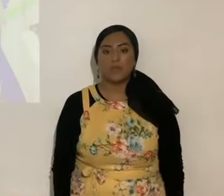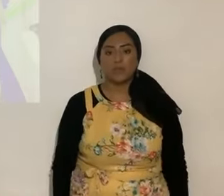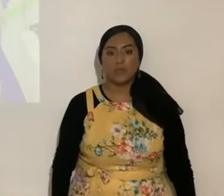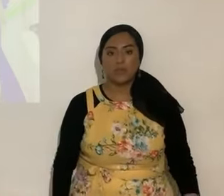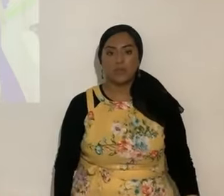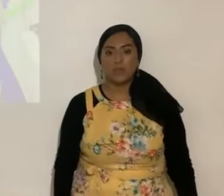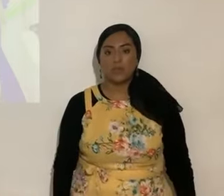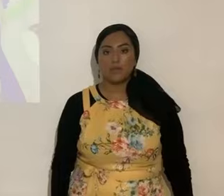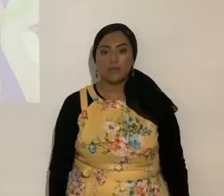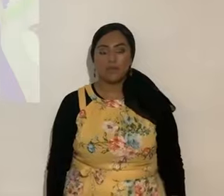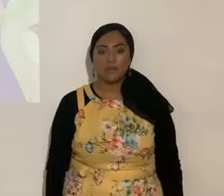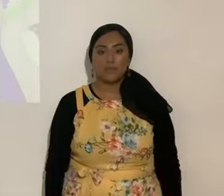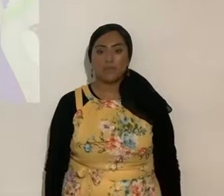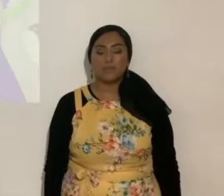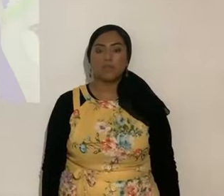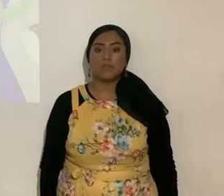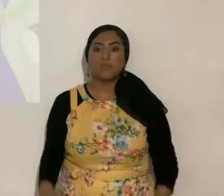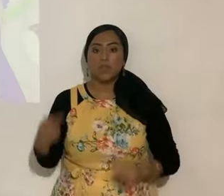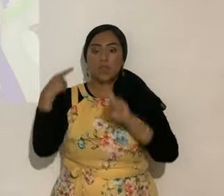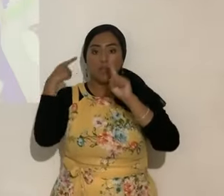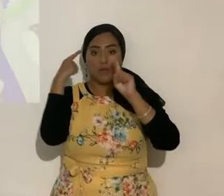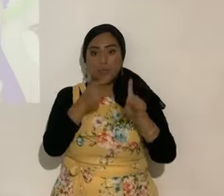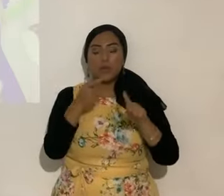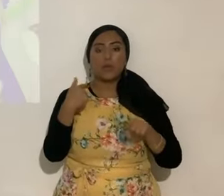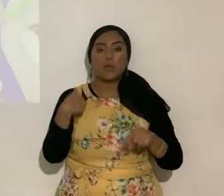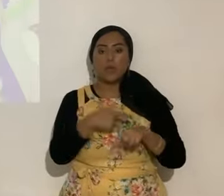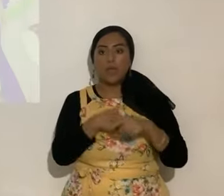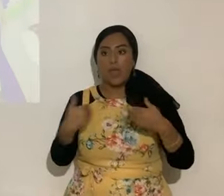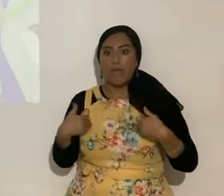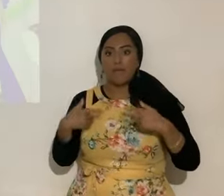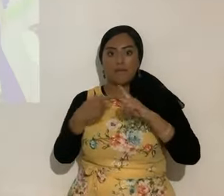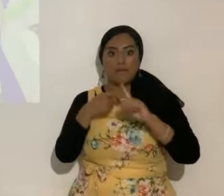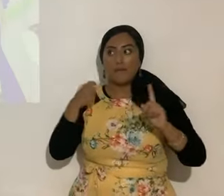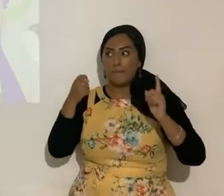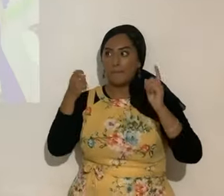quedó claro, es decir, el propósito, que tenemos desde ahora,